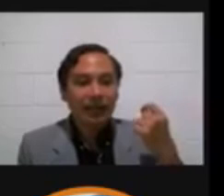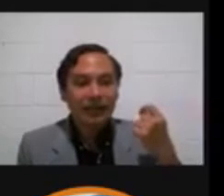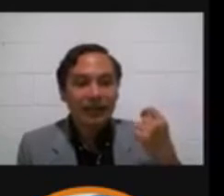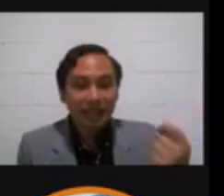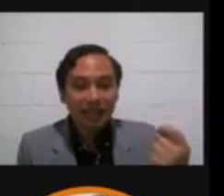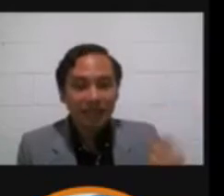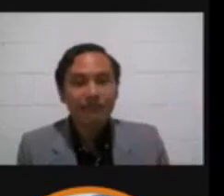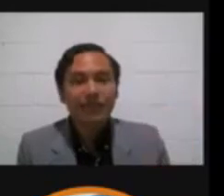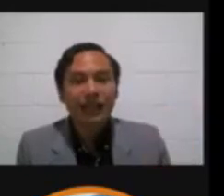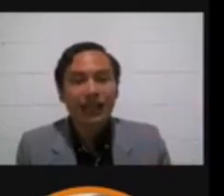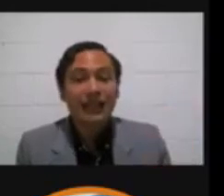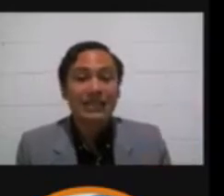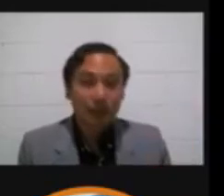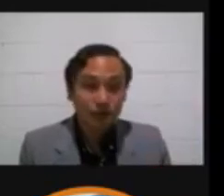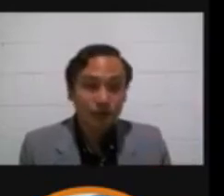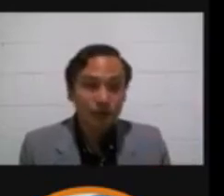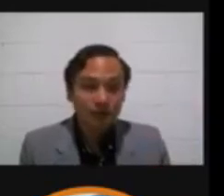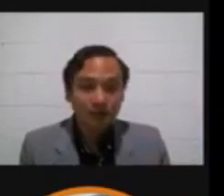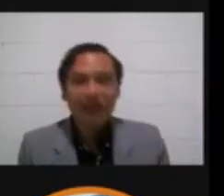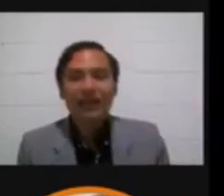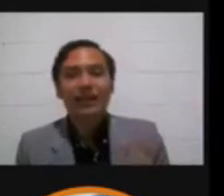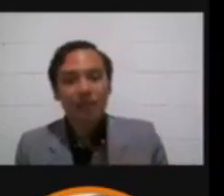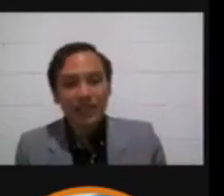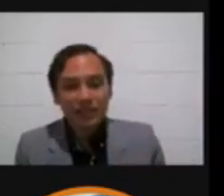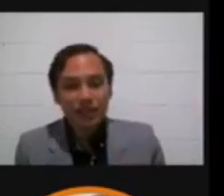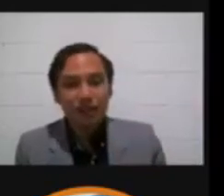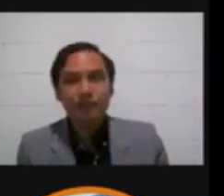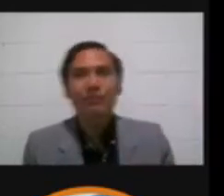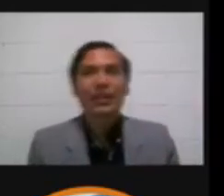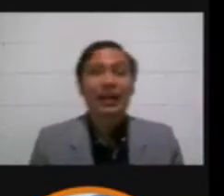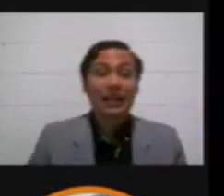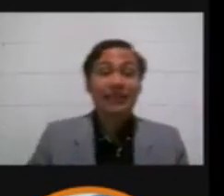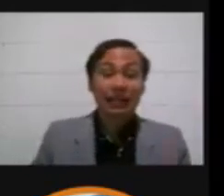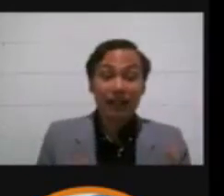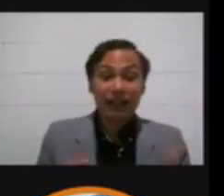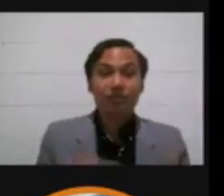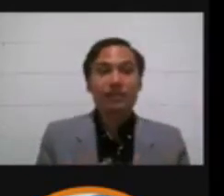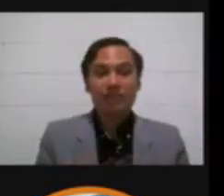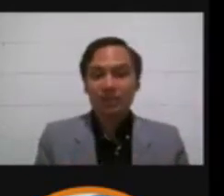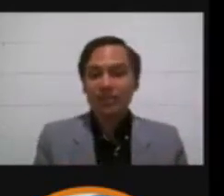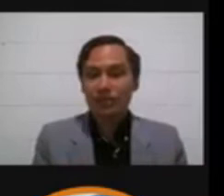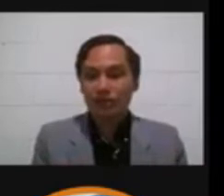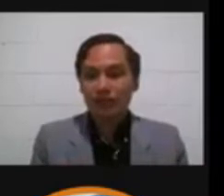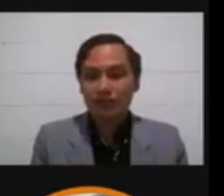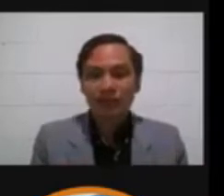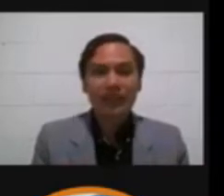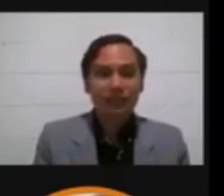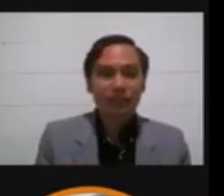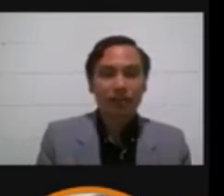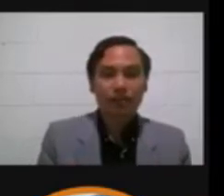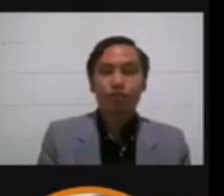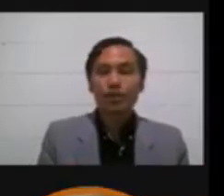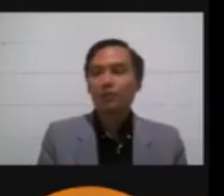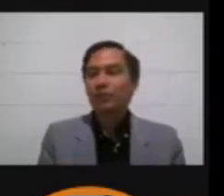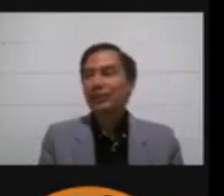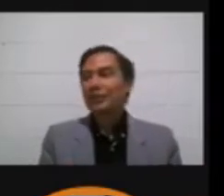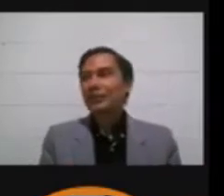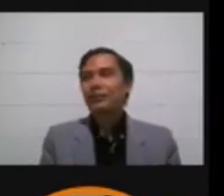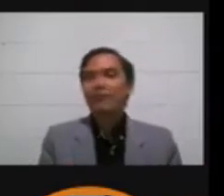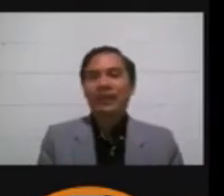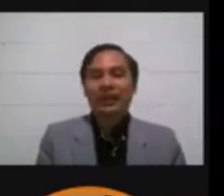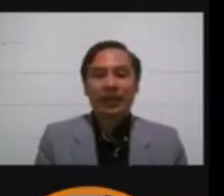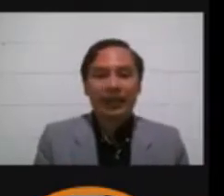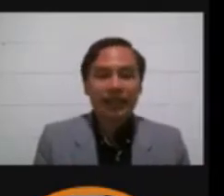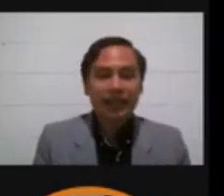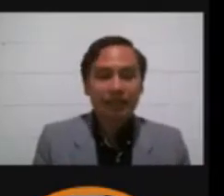vida digna, a la salud, a la educación, al trabajo también mencionan. Eso es muy